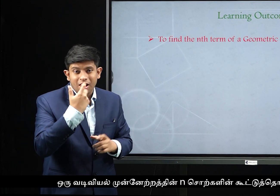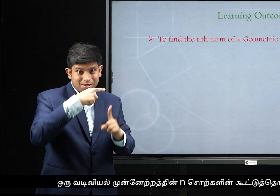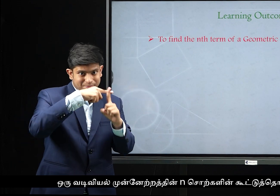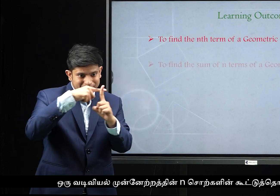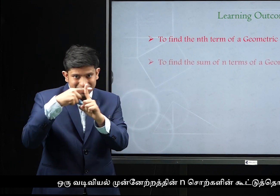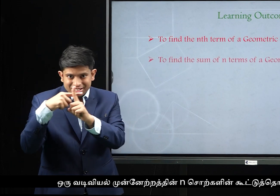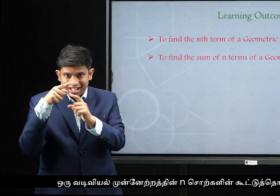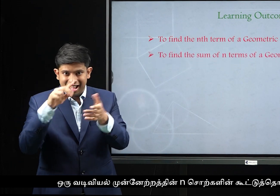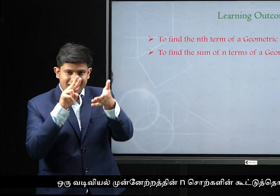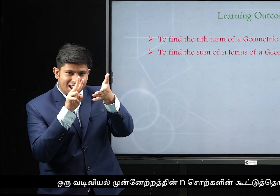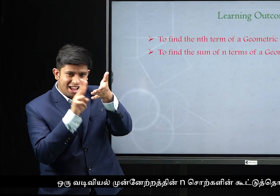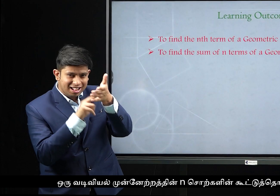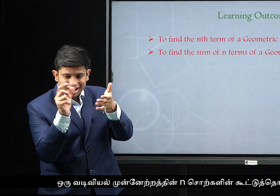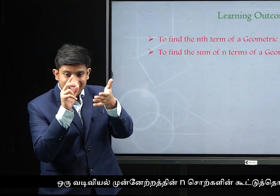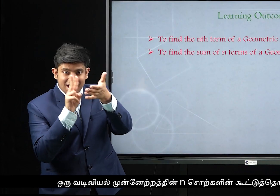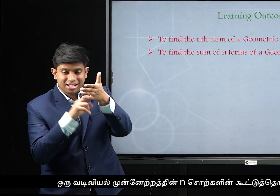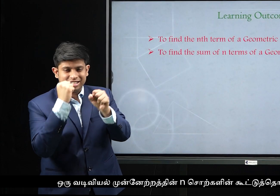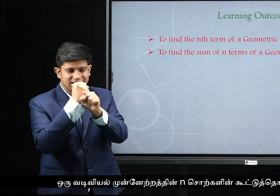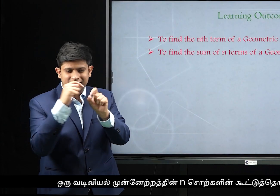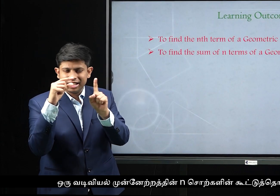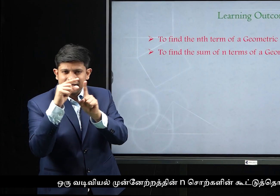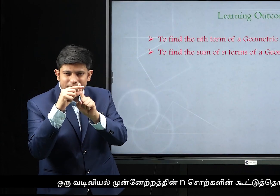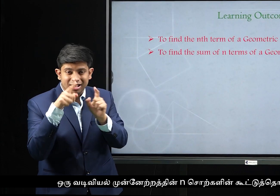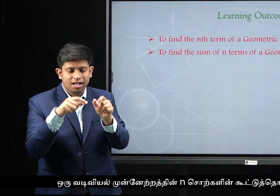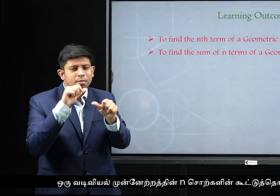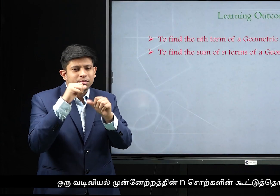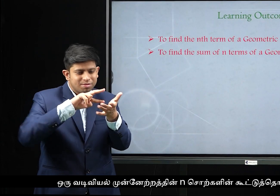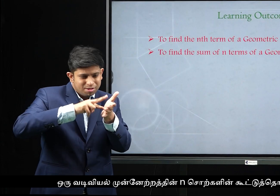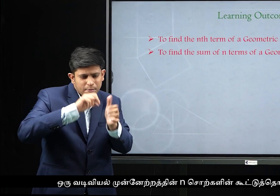ஒரு வடிவியல் முன்னேற்றத்தின் n உறுப்பின் கூட்டுத்தொகையை கண்டறிய.